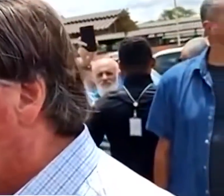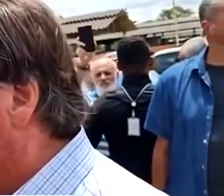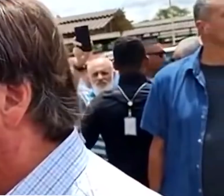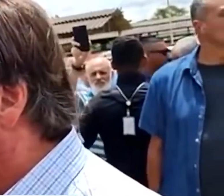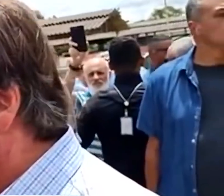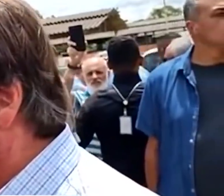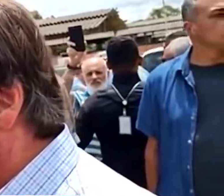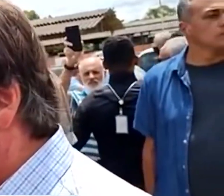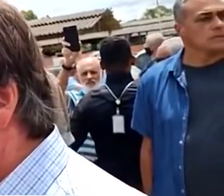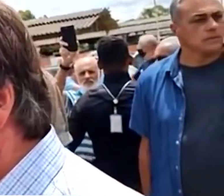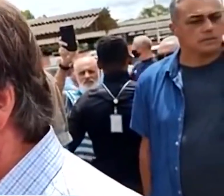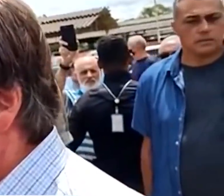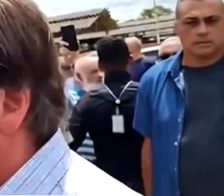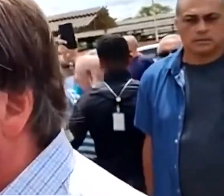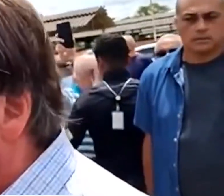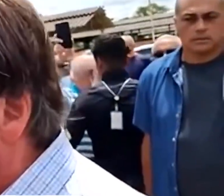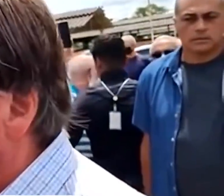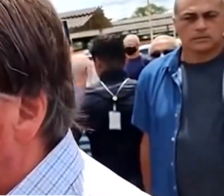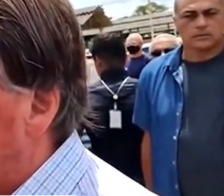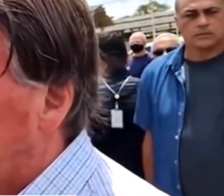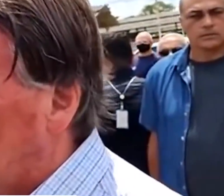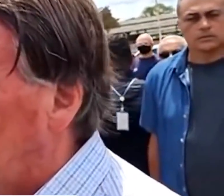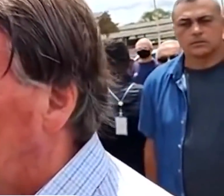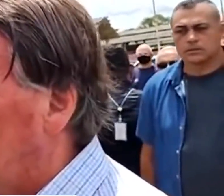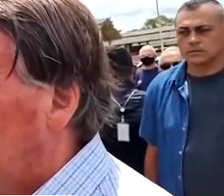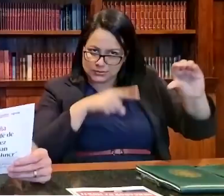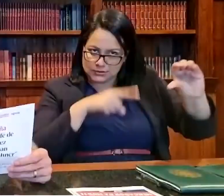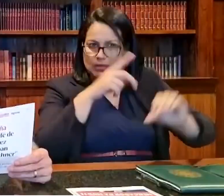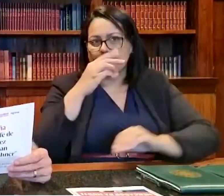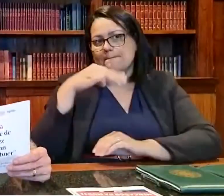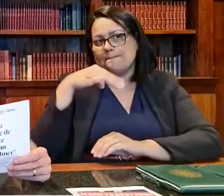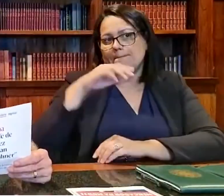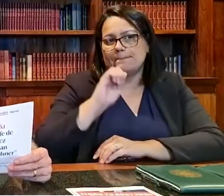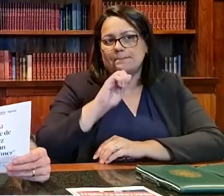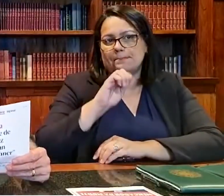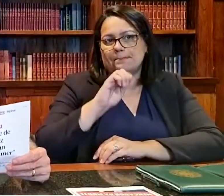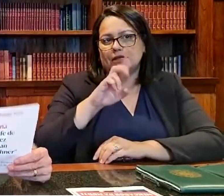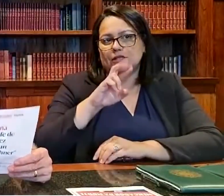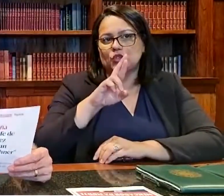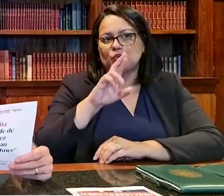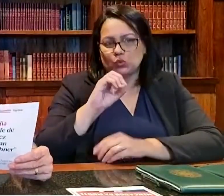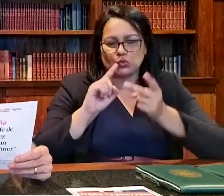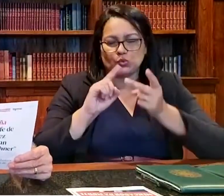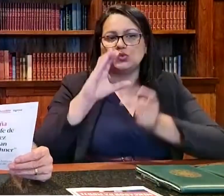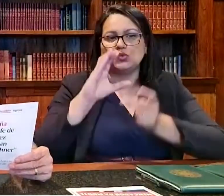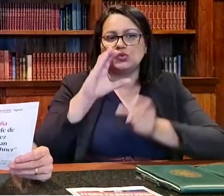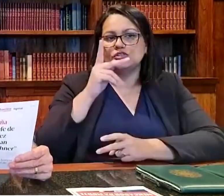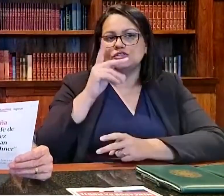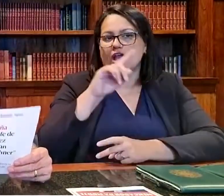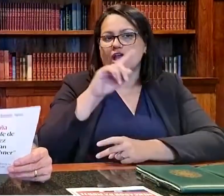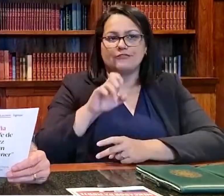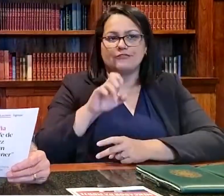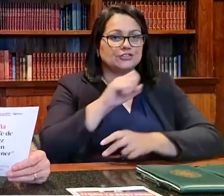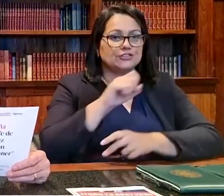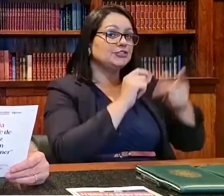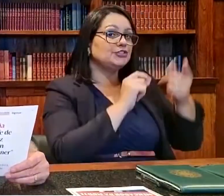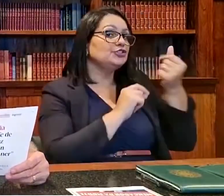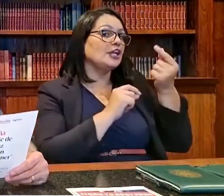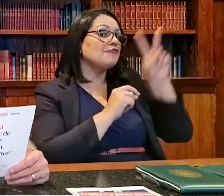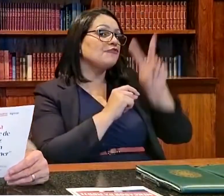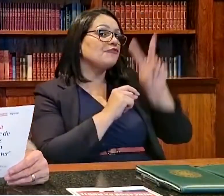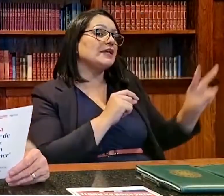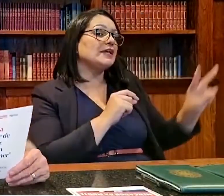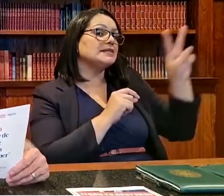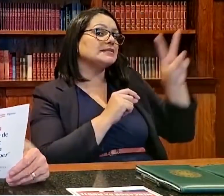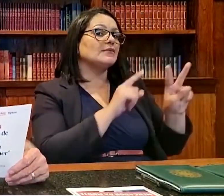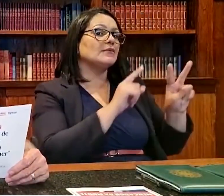mesmo motivo. Mas essa é a primeira vez em que a live semanal de Bolsonaro é apagada do Facebook.